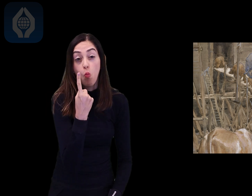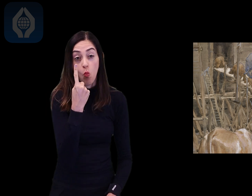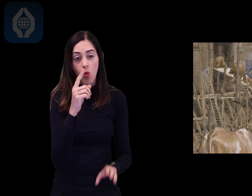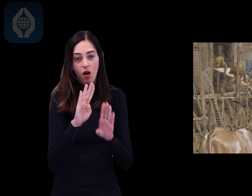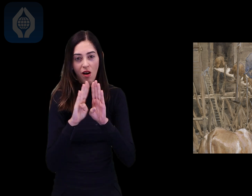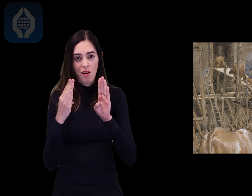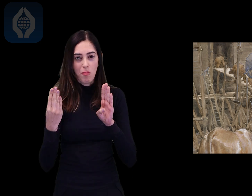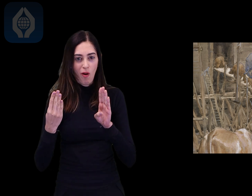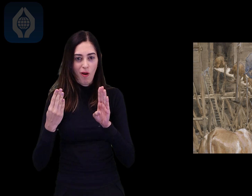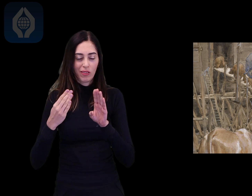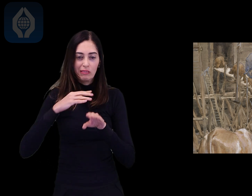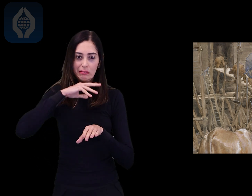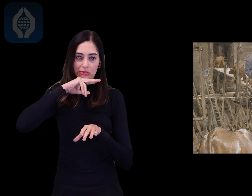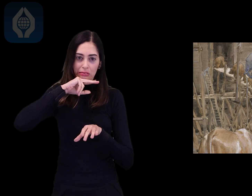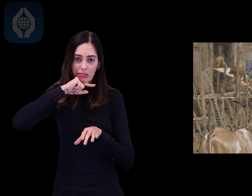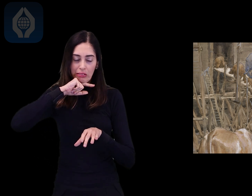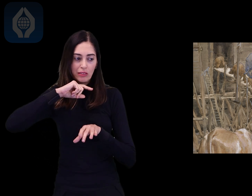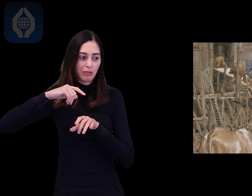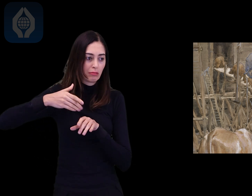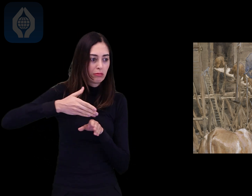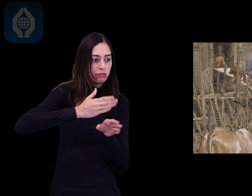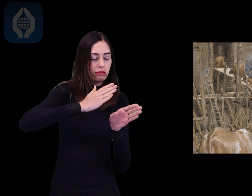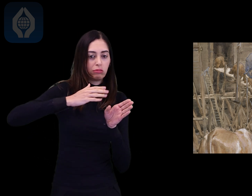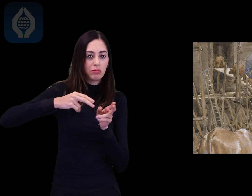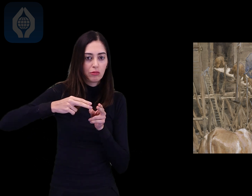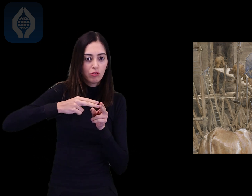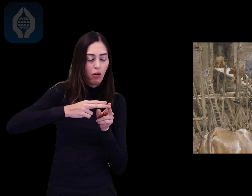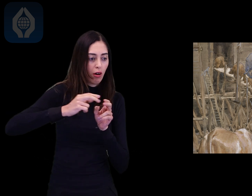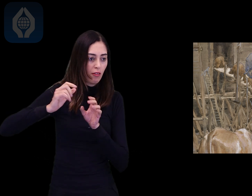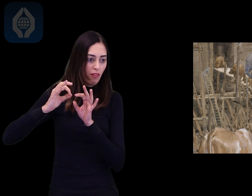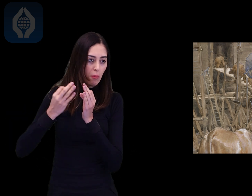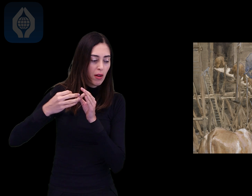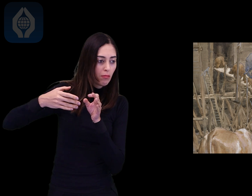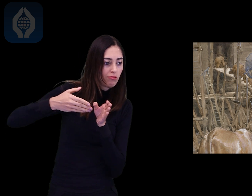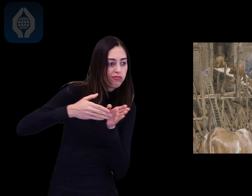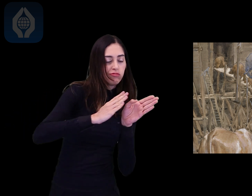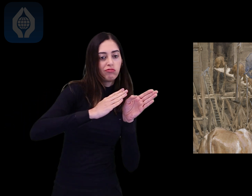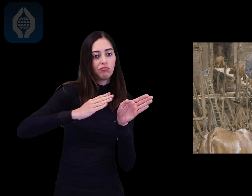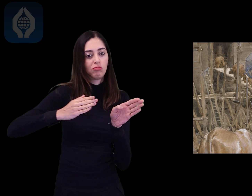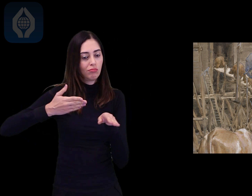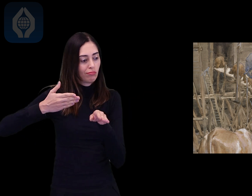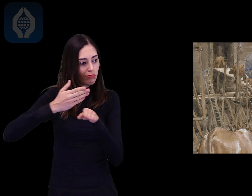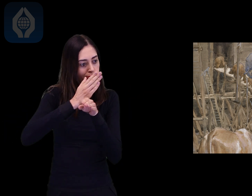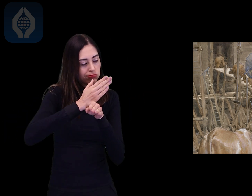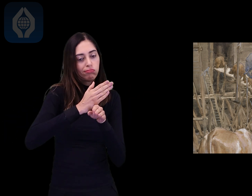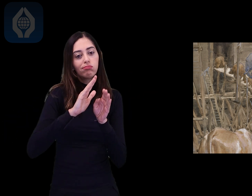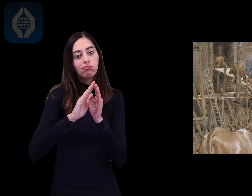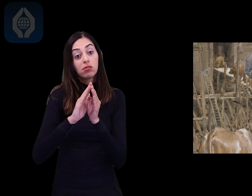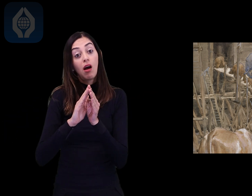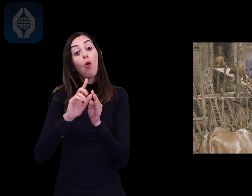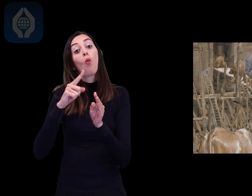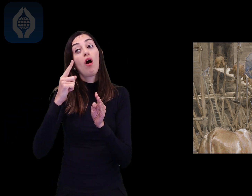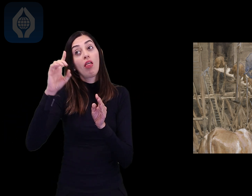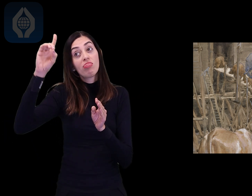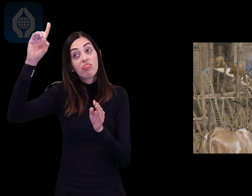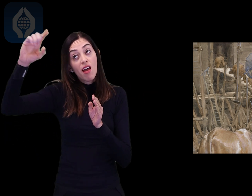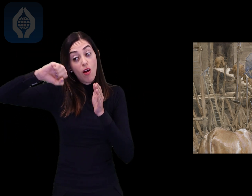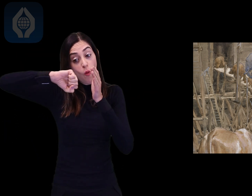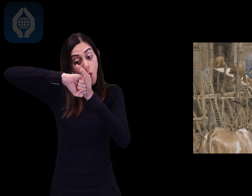Deus fechou a porta. Gênesis 7,16. Depois de todos terem entrado, Deus fechou